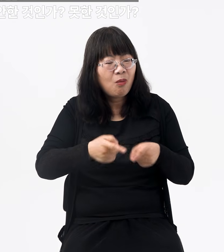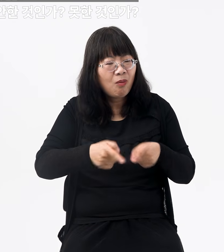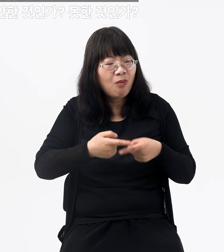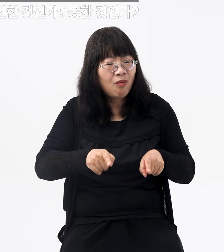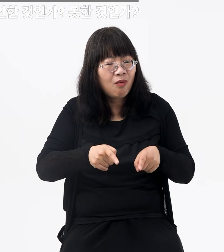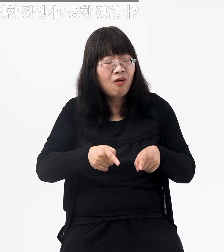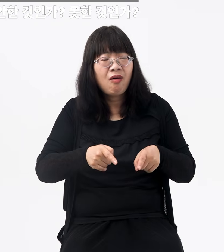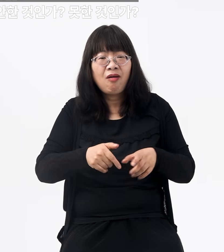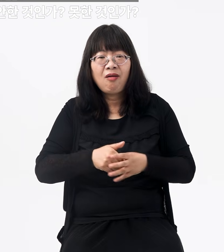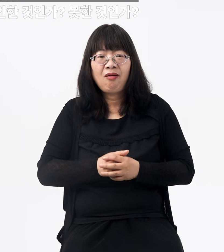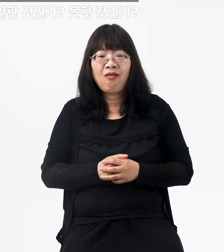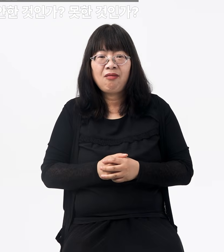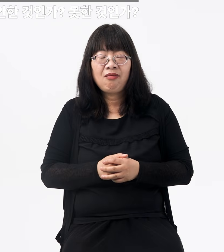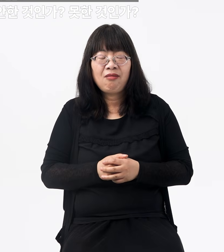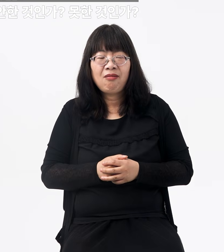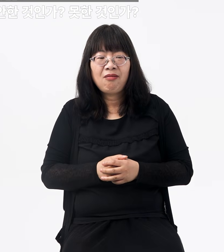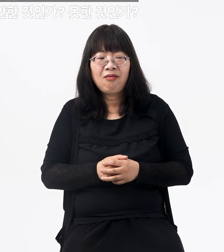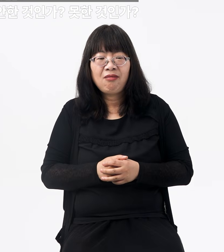거기서